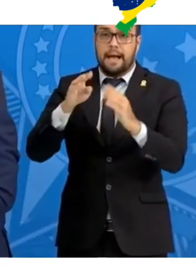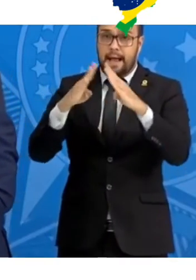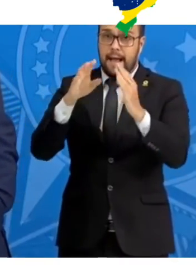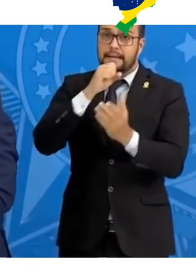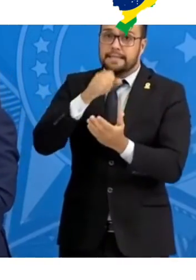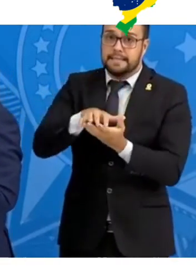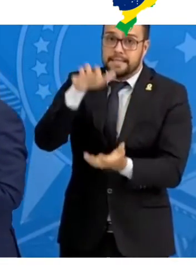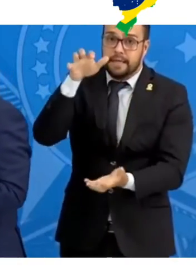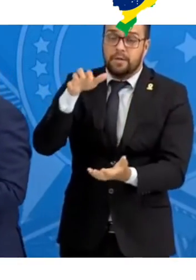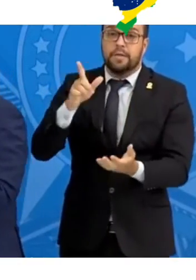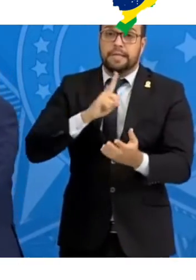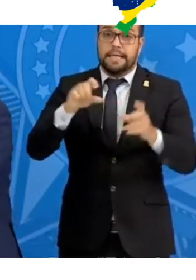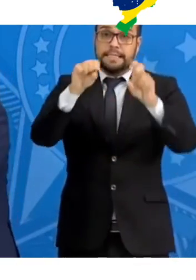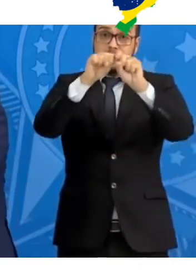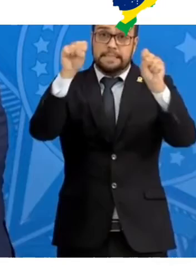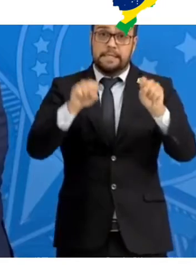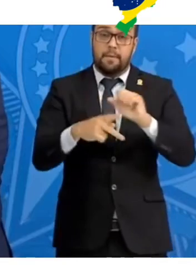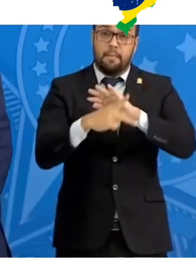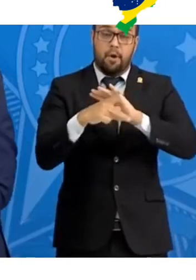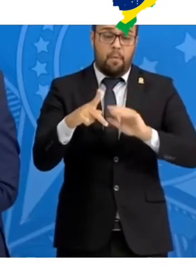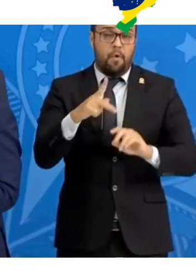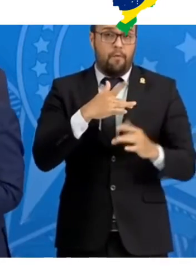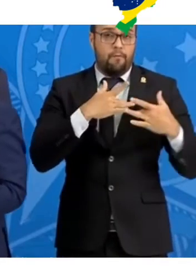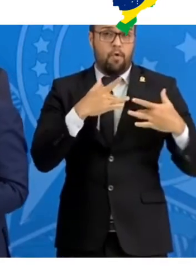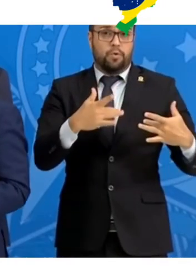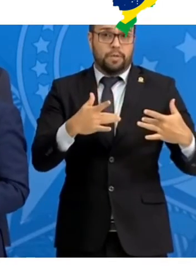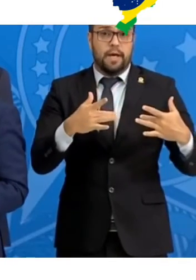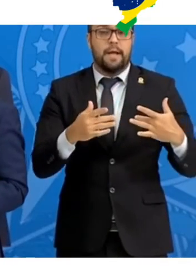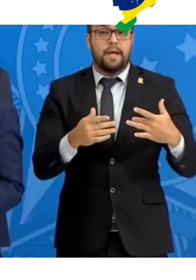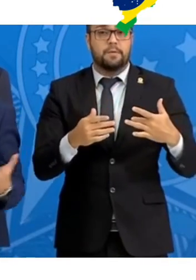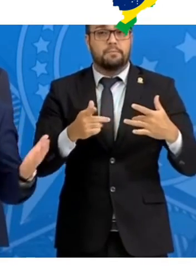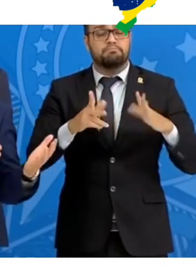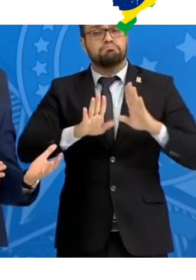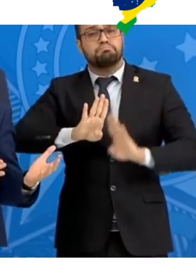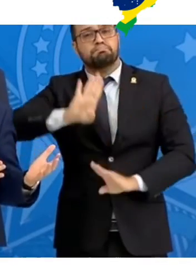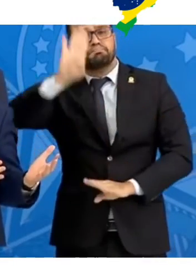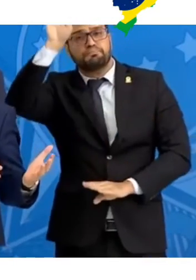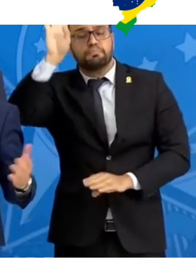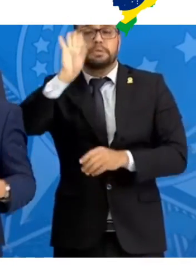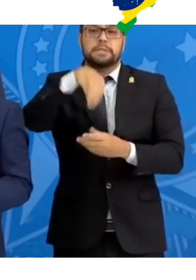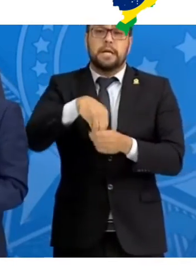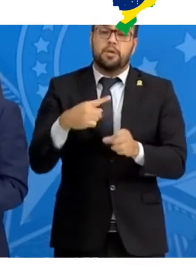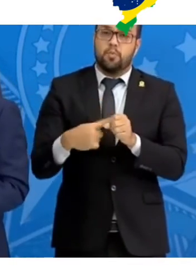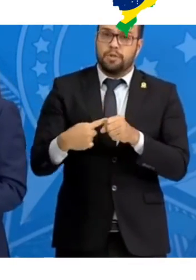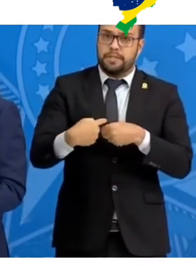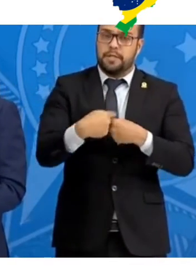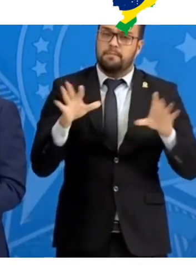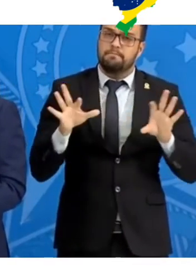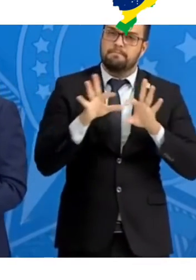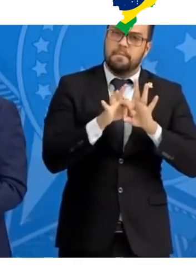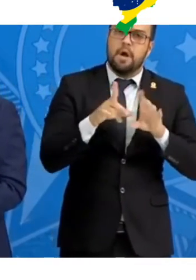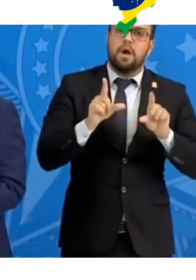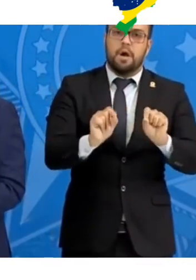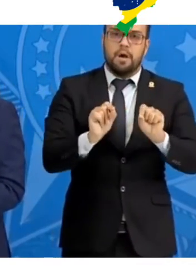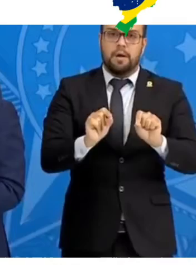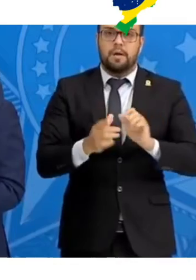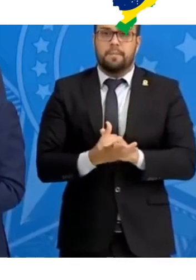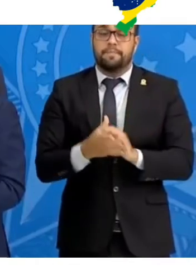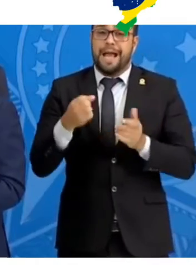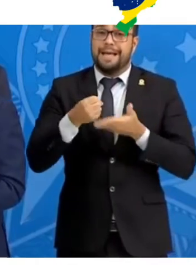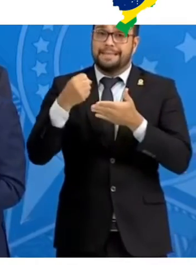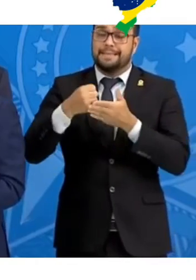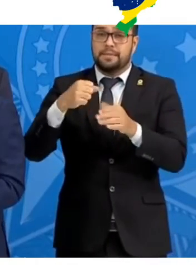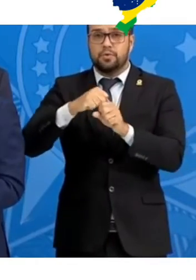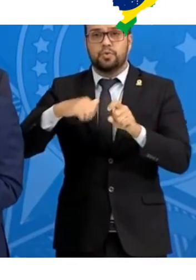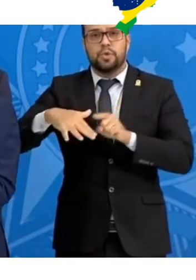de voluntariado se apresentem nesse momento nos municípios, em concatenação com o sistema de assistência